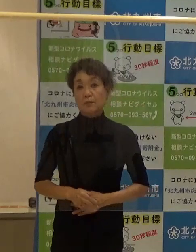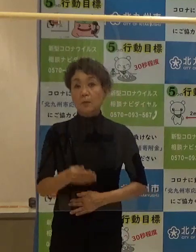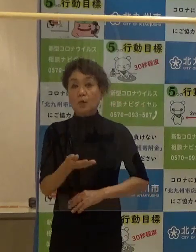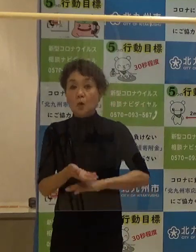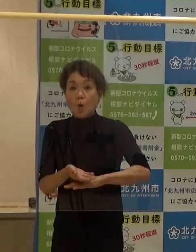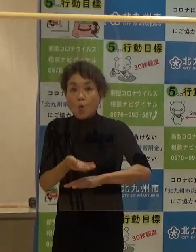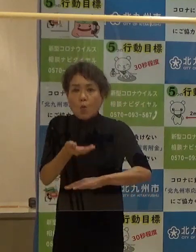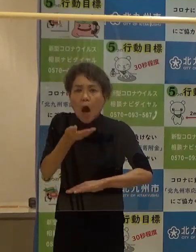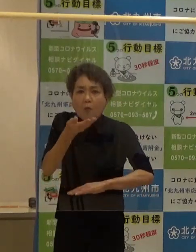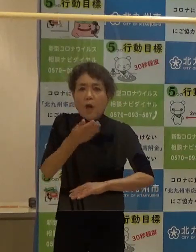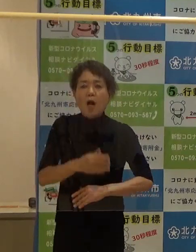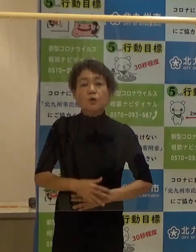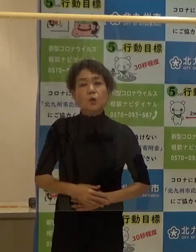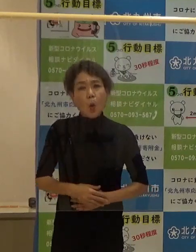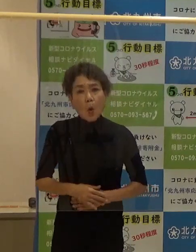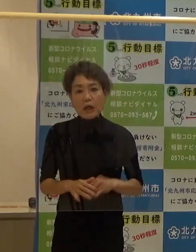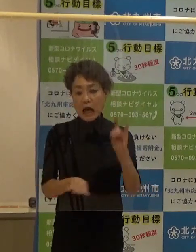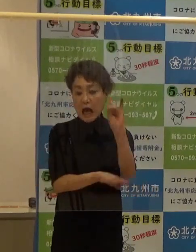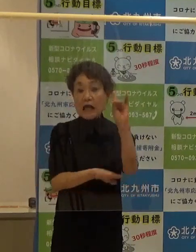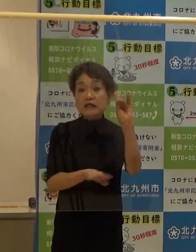るような